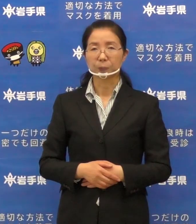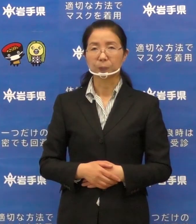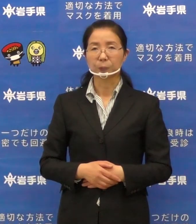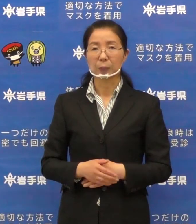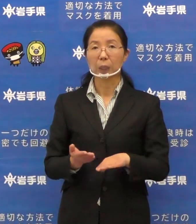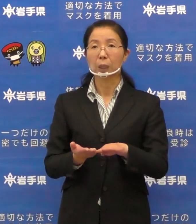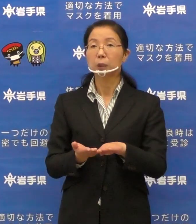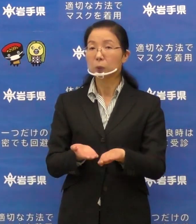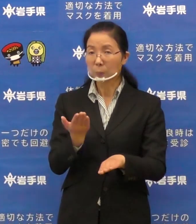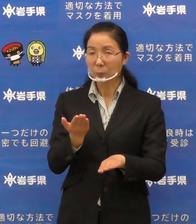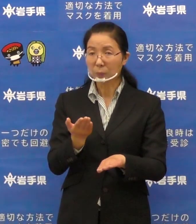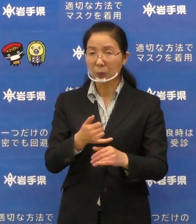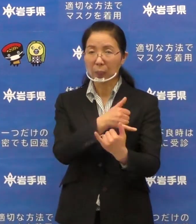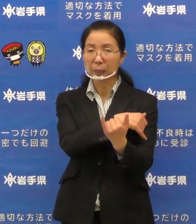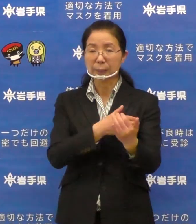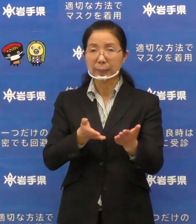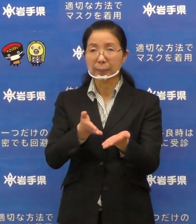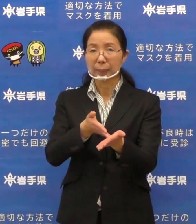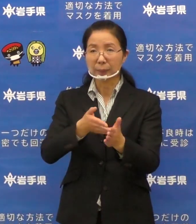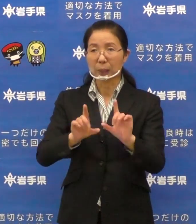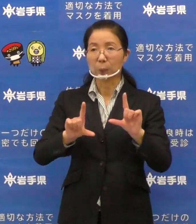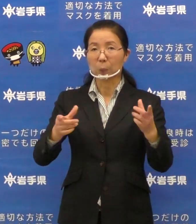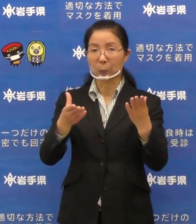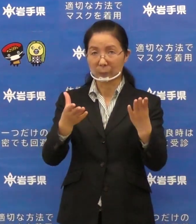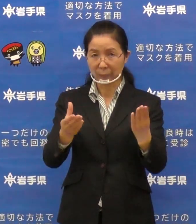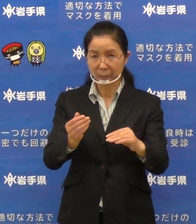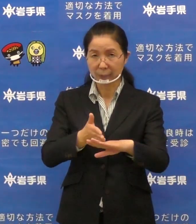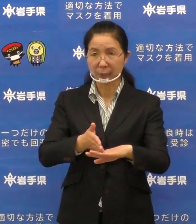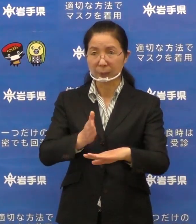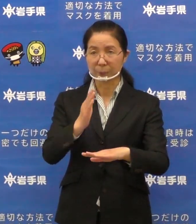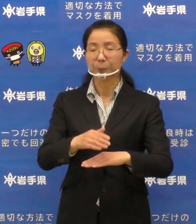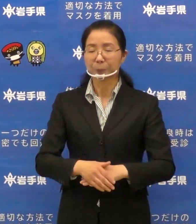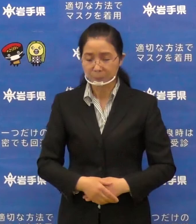以上をもちまして記者会見を終わります。 はい、お疲れ様でした。